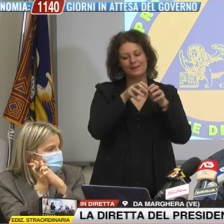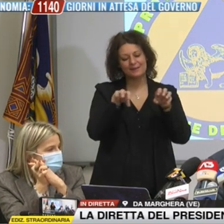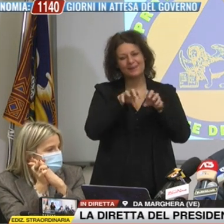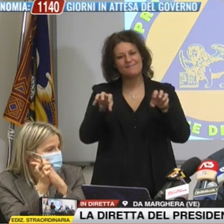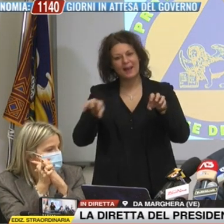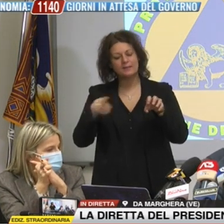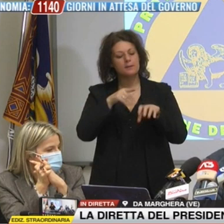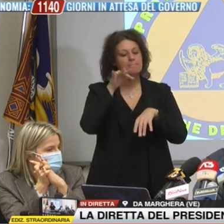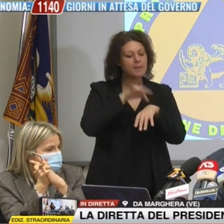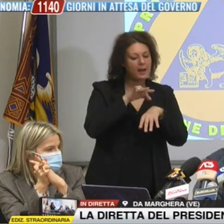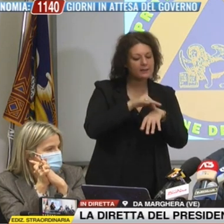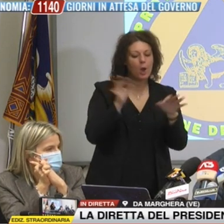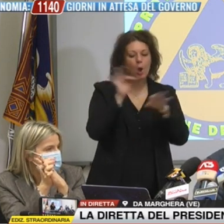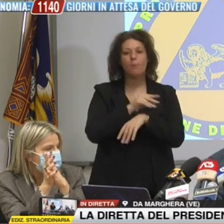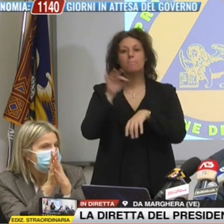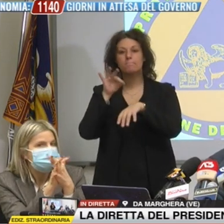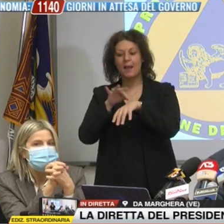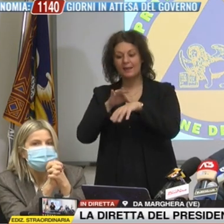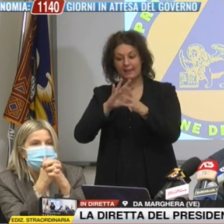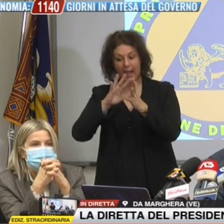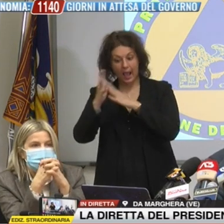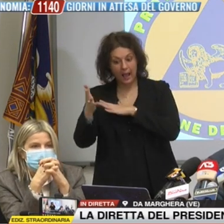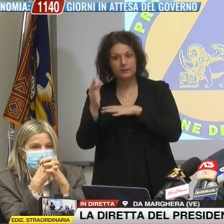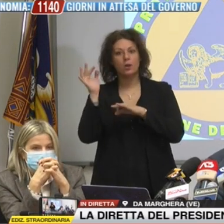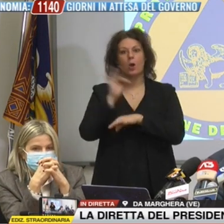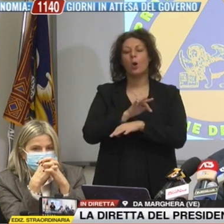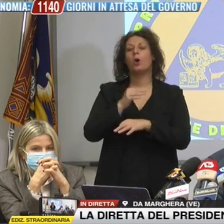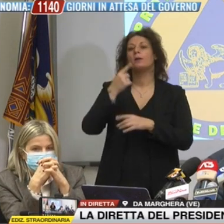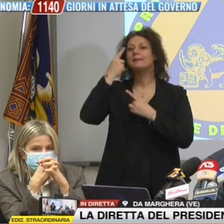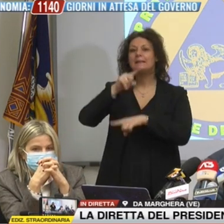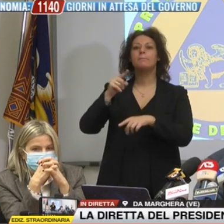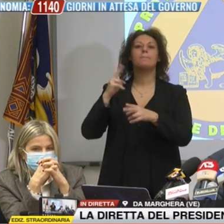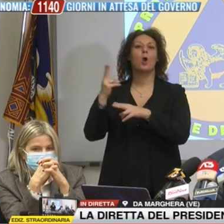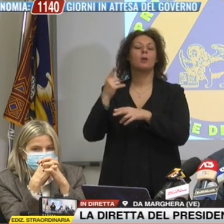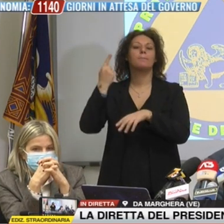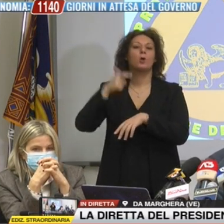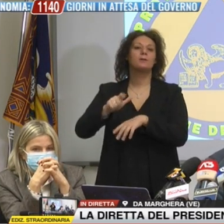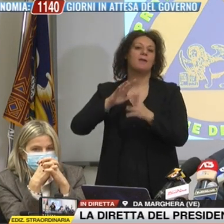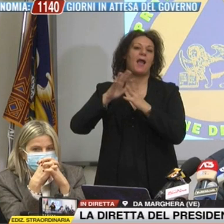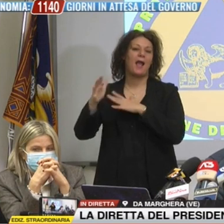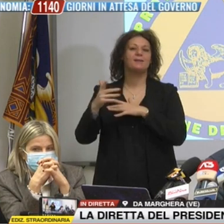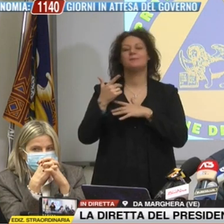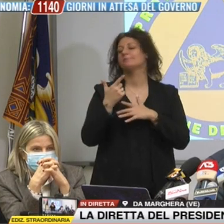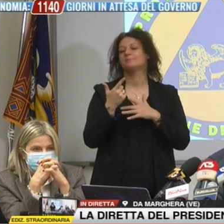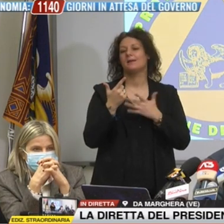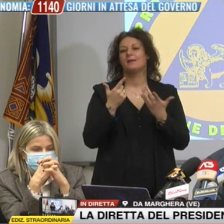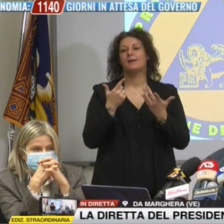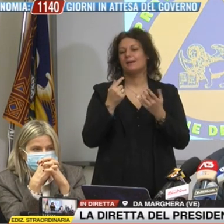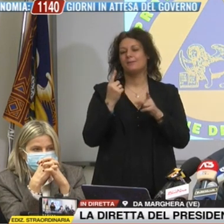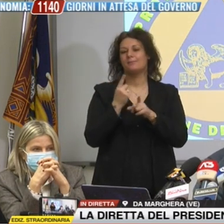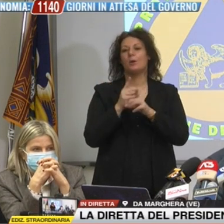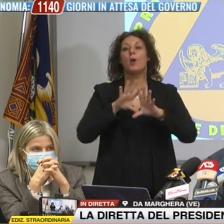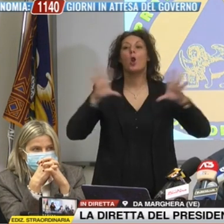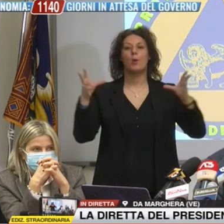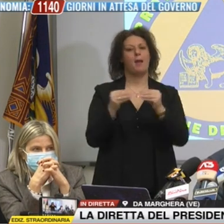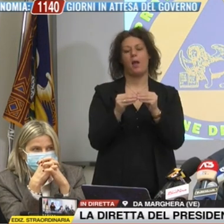quanto è il Covid che ha influito sul decesso e quanto invece altre patologie. Quindi la somma di questo è che in